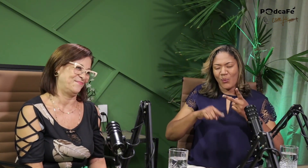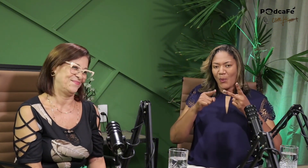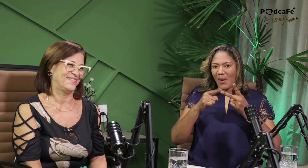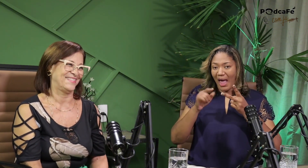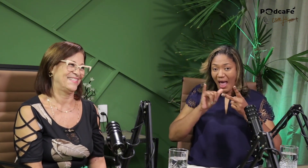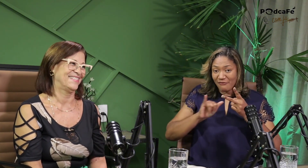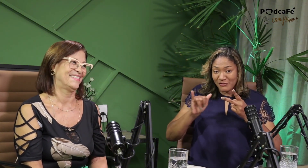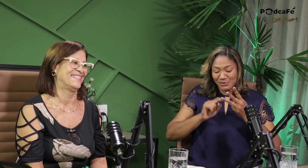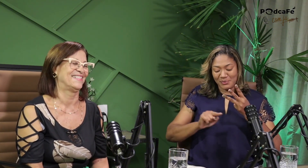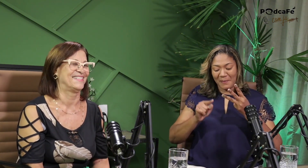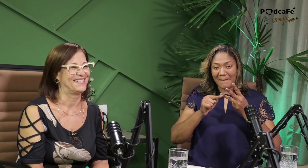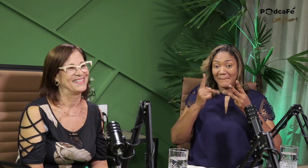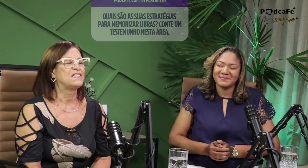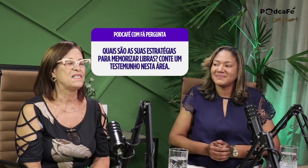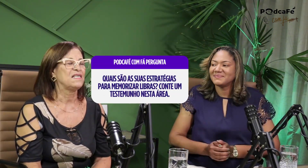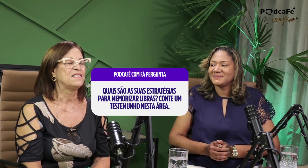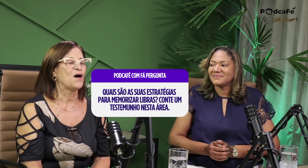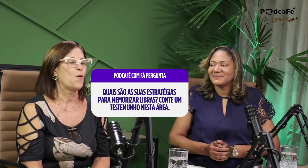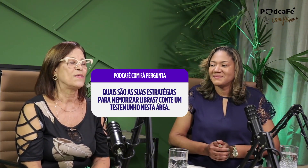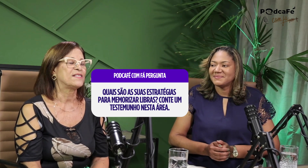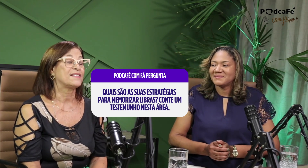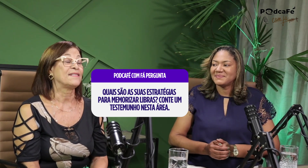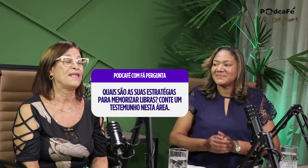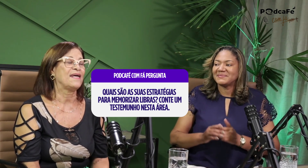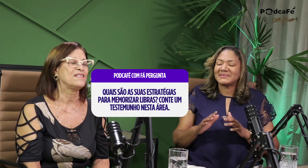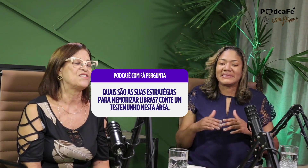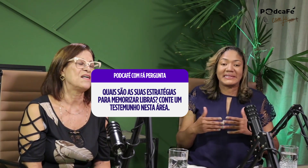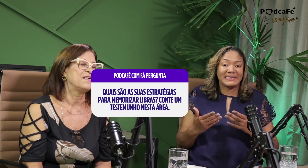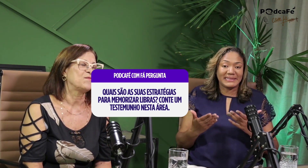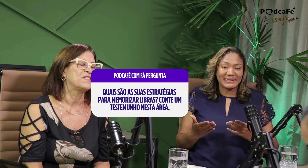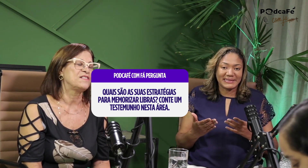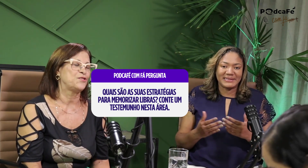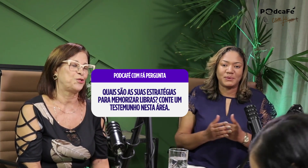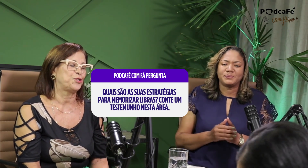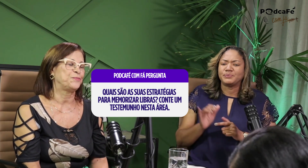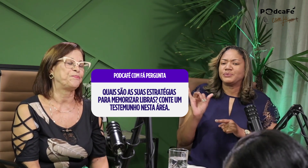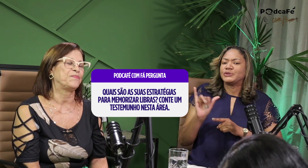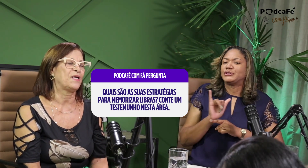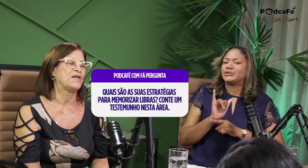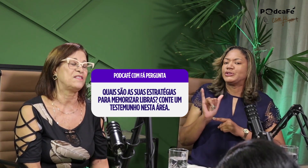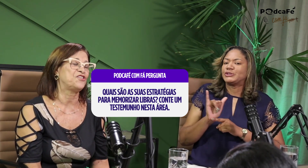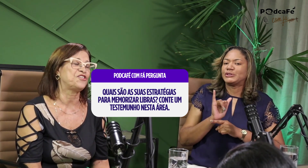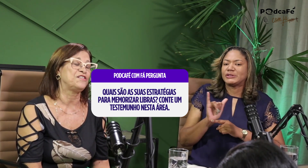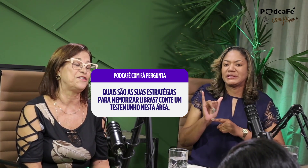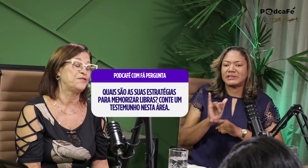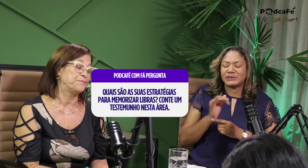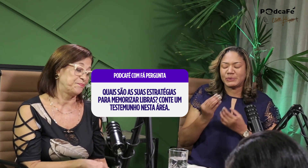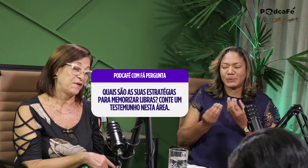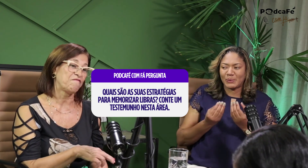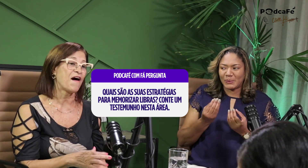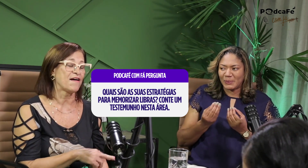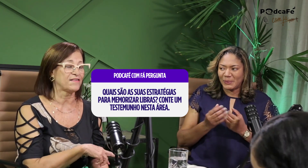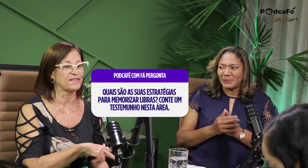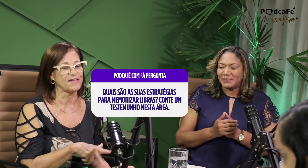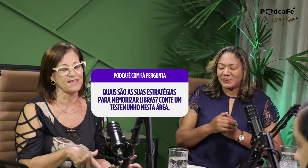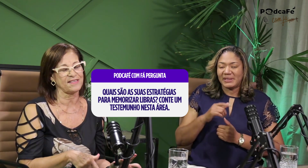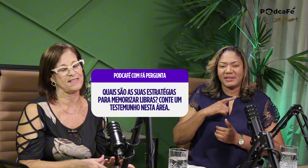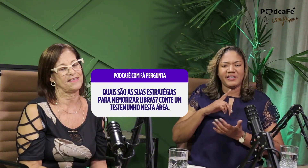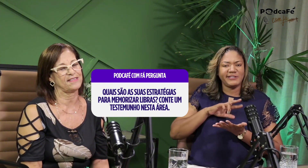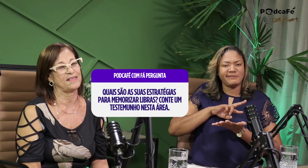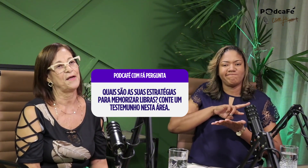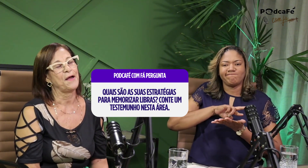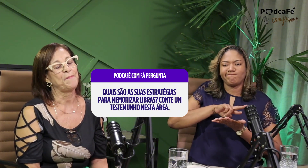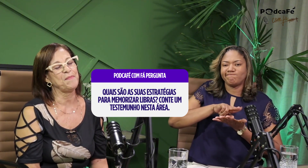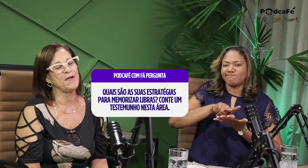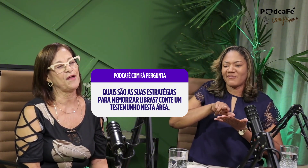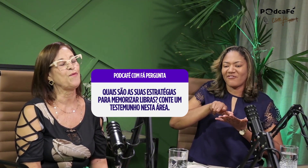pregação. Sim, então, a estratégia é o seguinte, existe várias, né,